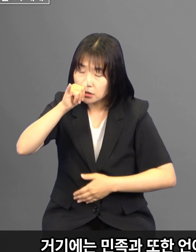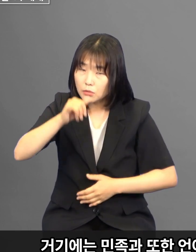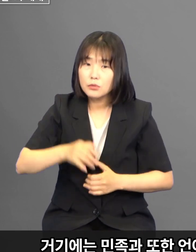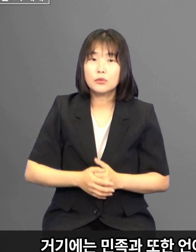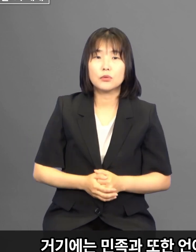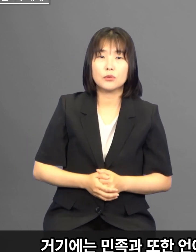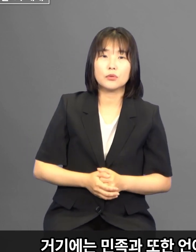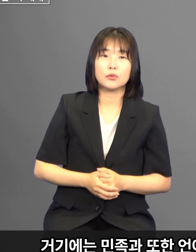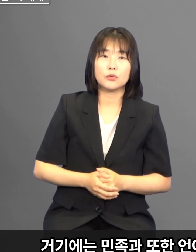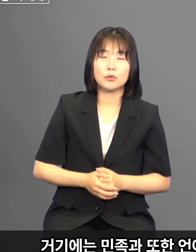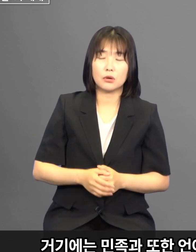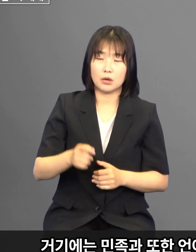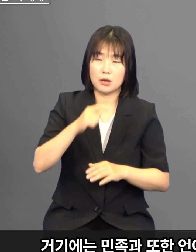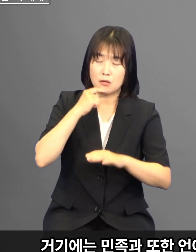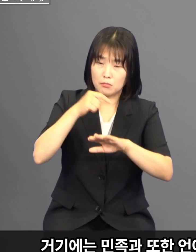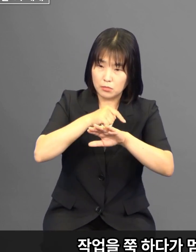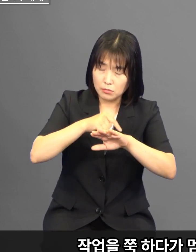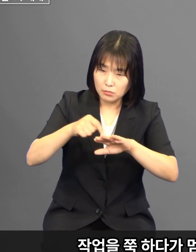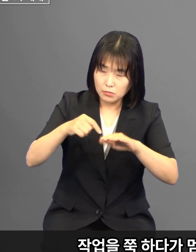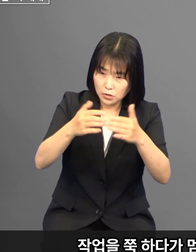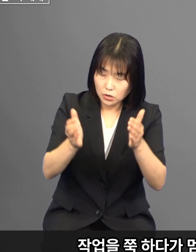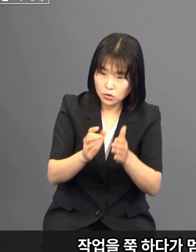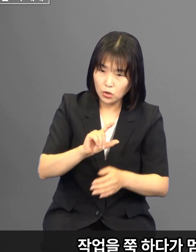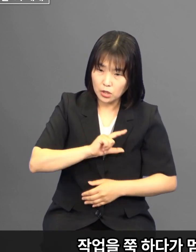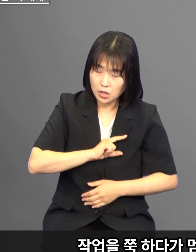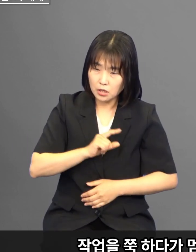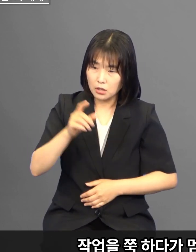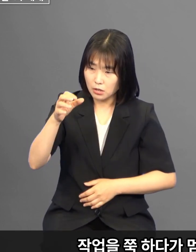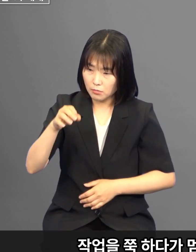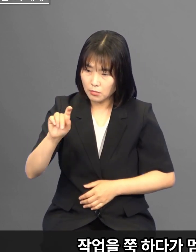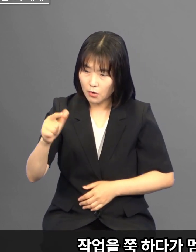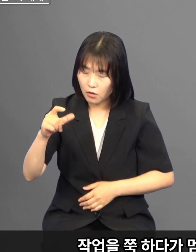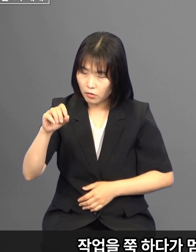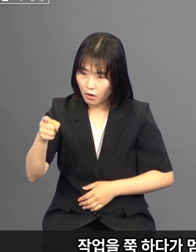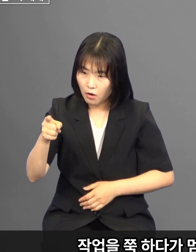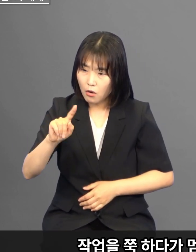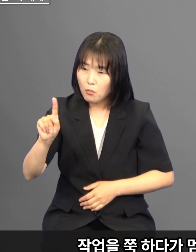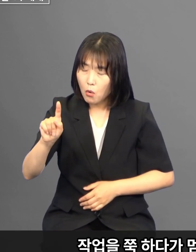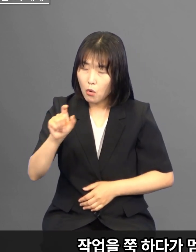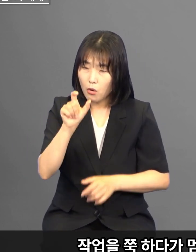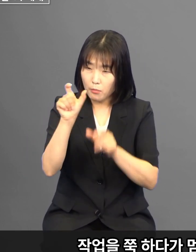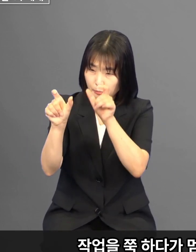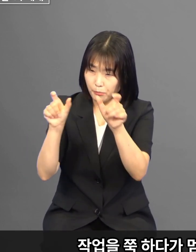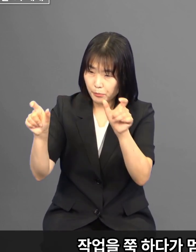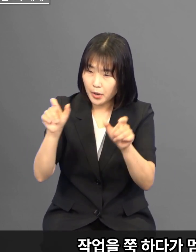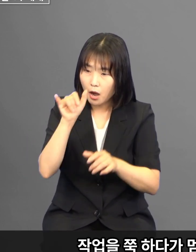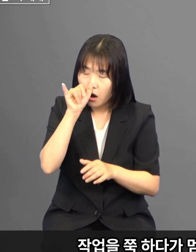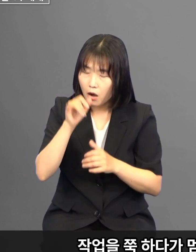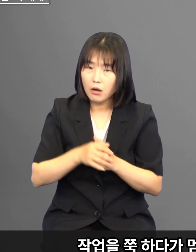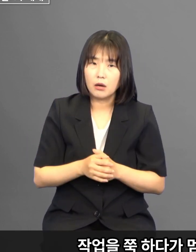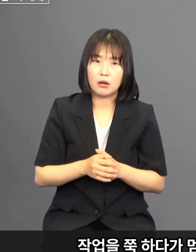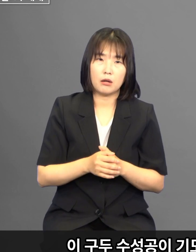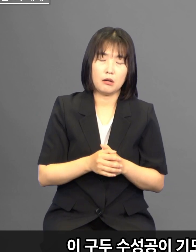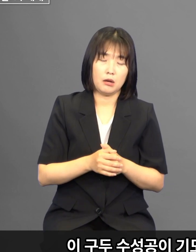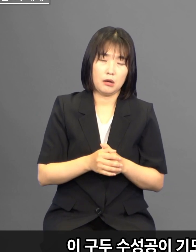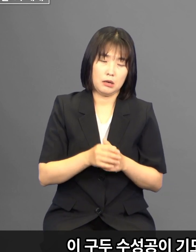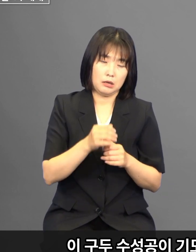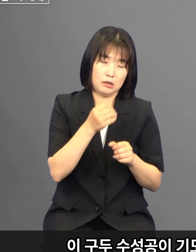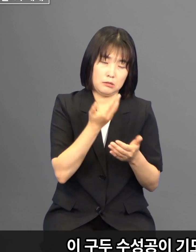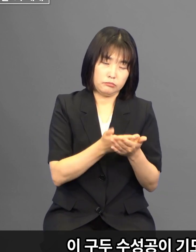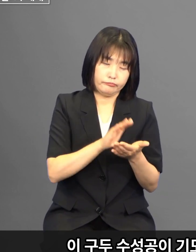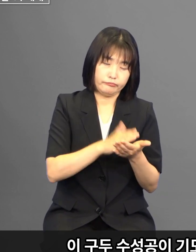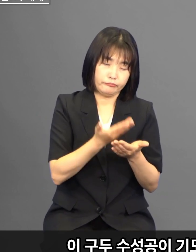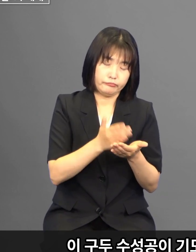언어와 그런 이름들이 쭉 적혀 있었어요. 작업을 쭉 하다가 멈추고 그 세계 지도를 바라보며 이